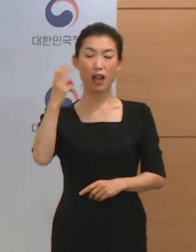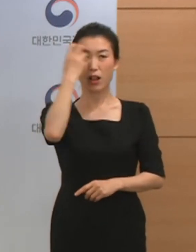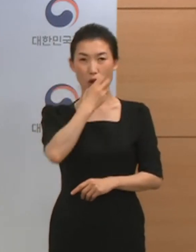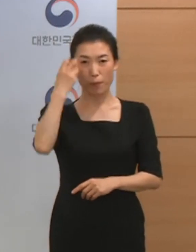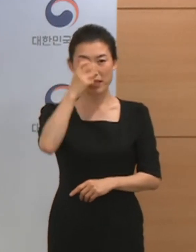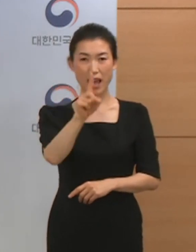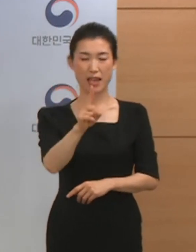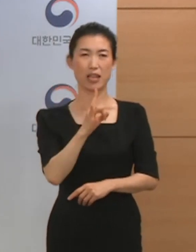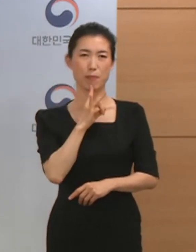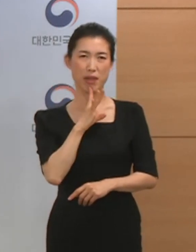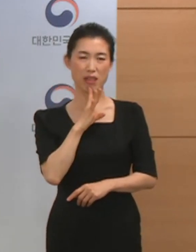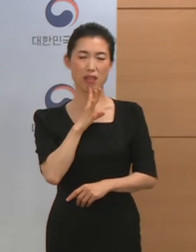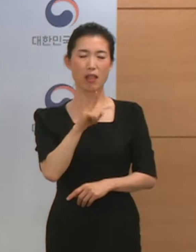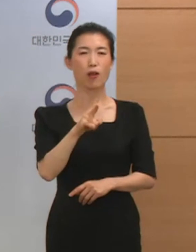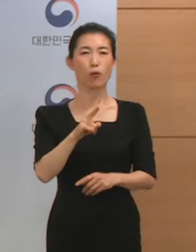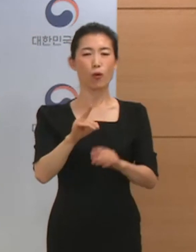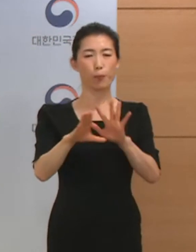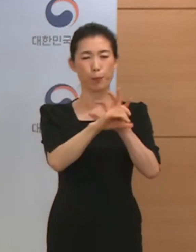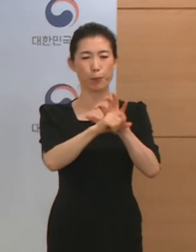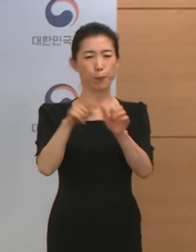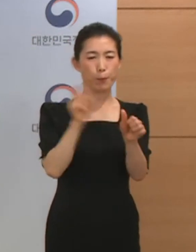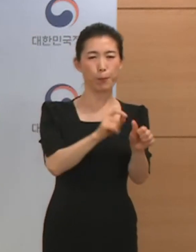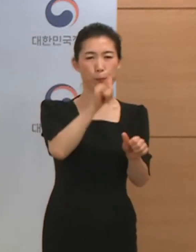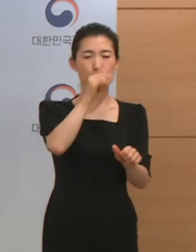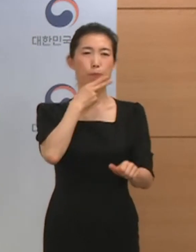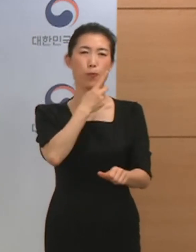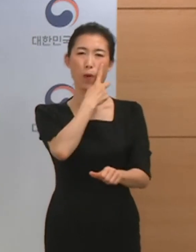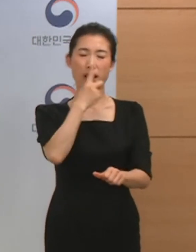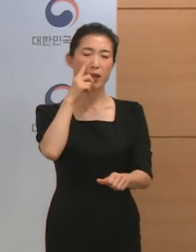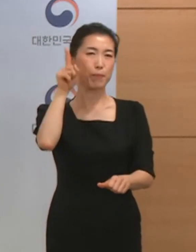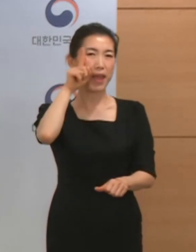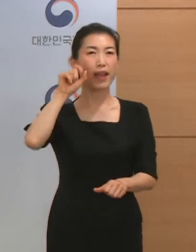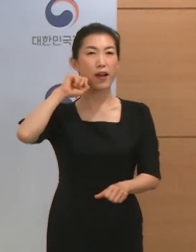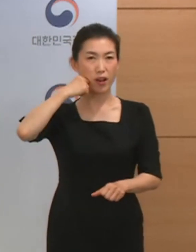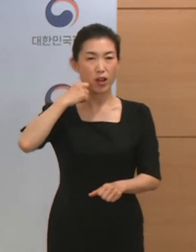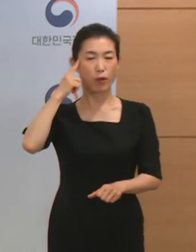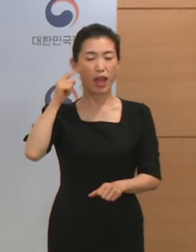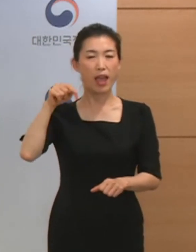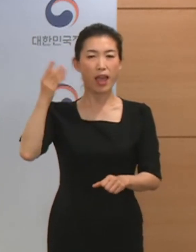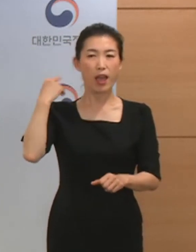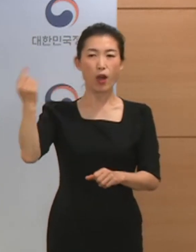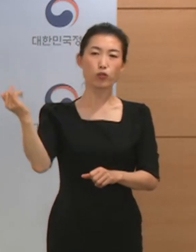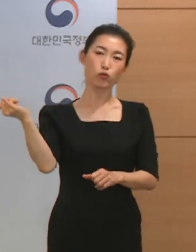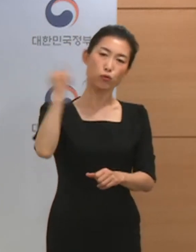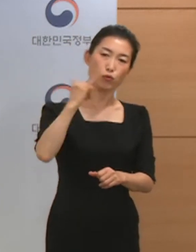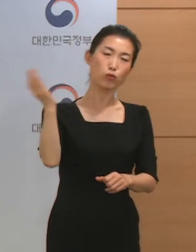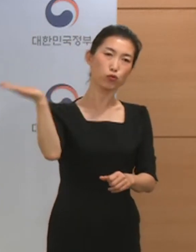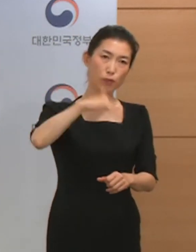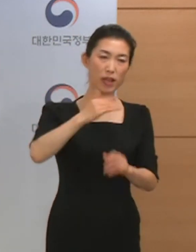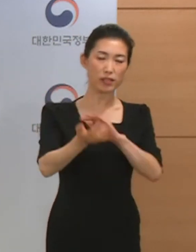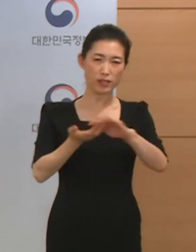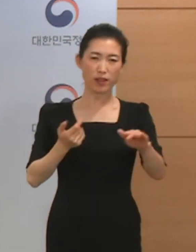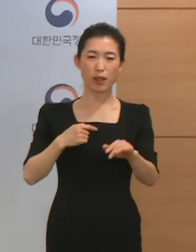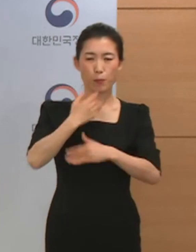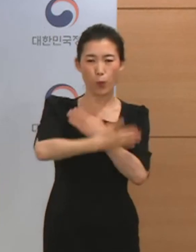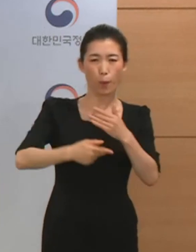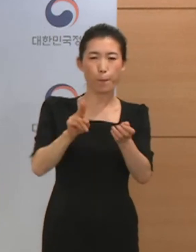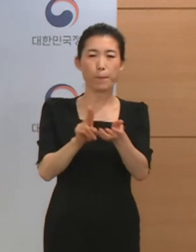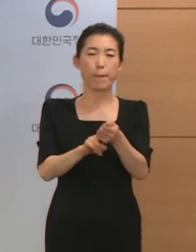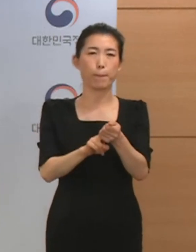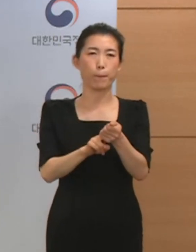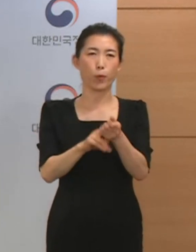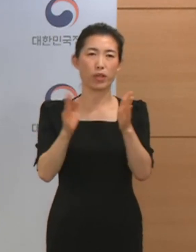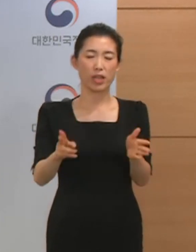이 국내에 들어와서 바이러스가 본격적으로 활성화되면서 감염자로 전환되는 경우들이 있을 수